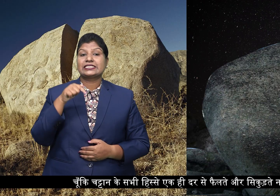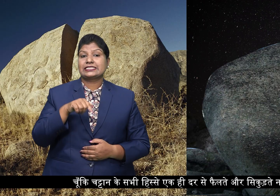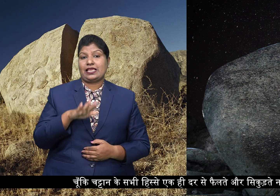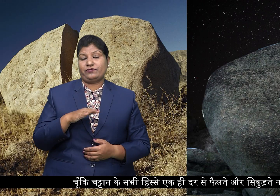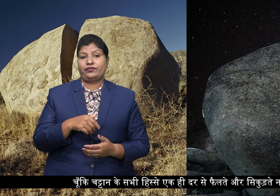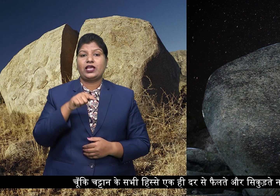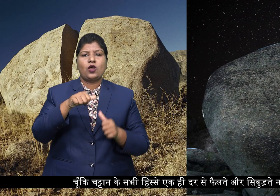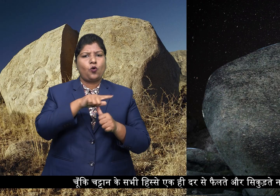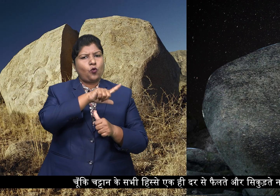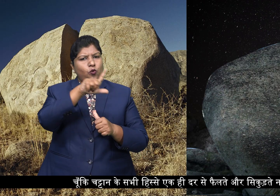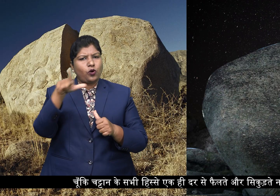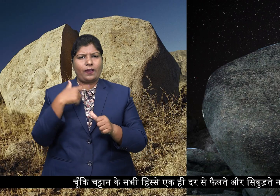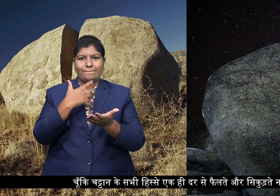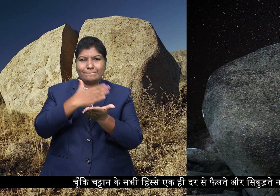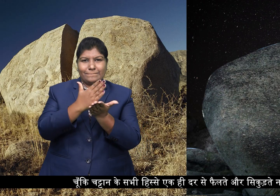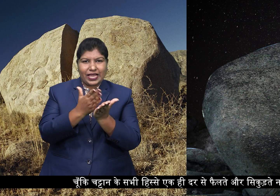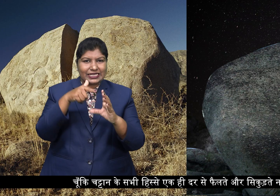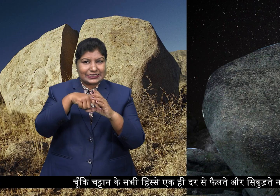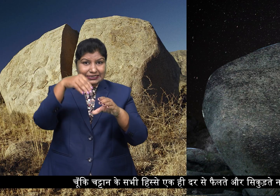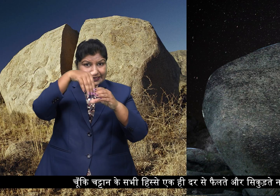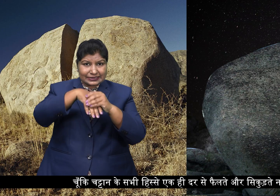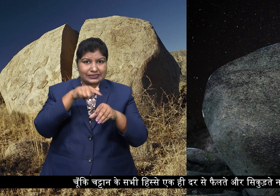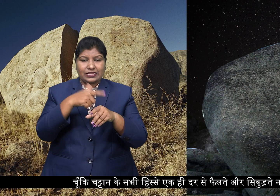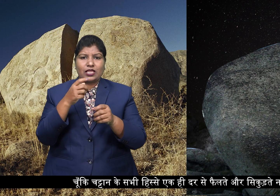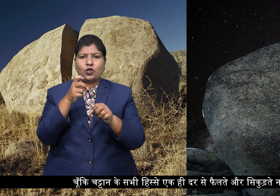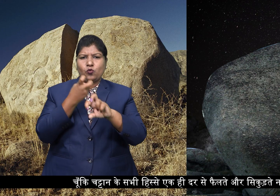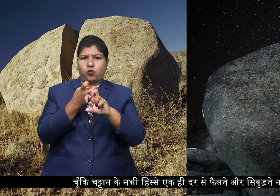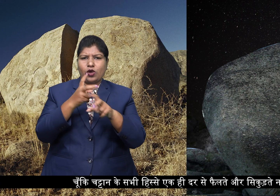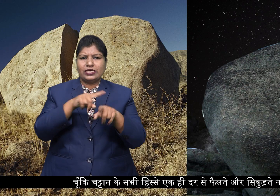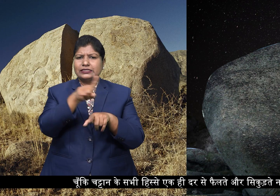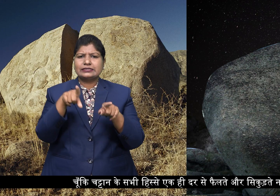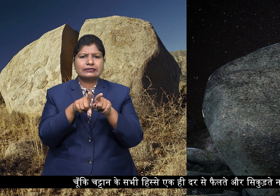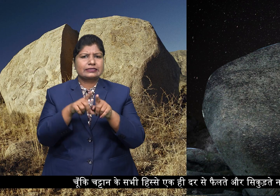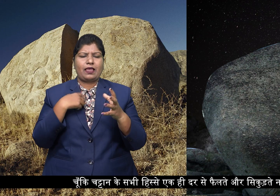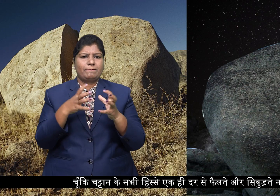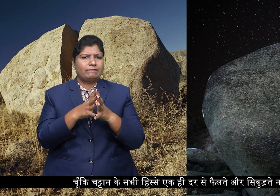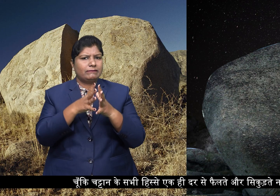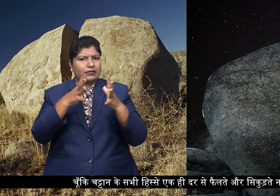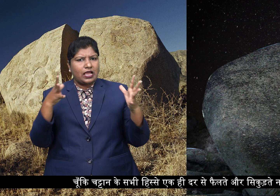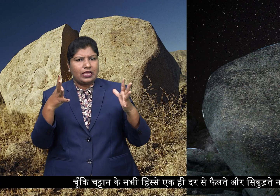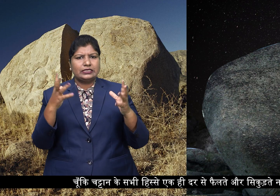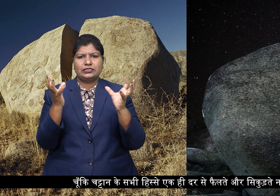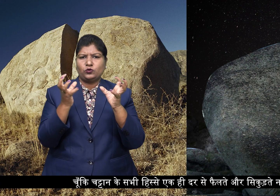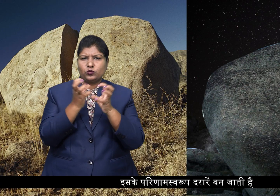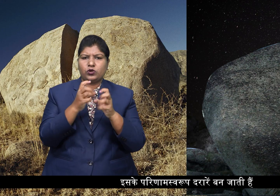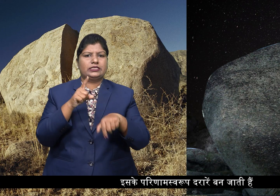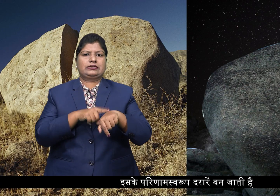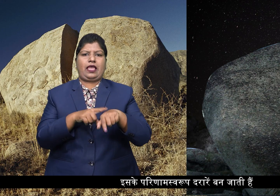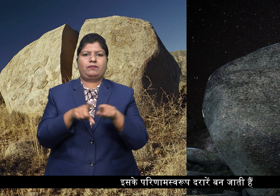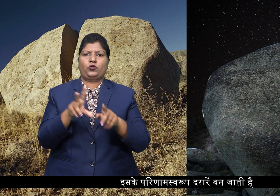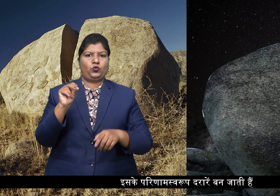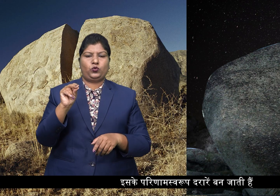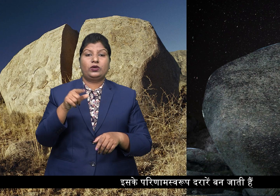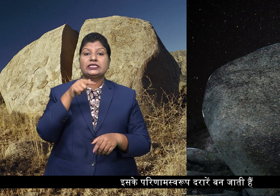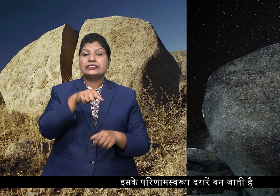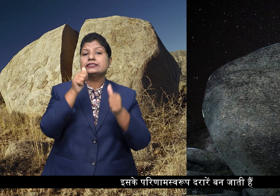चूंकि चट्टान के सभी हिस्से एक ही दर से फैलते हैं और सिकुड़ते नहीं हैं, इसके